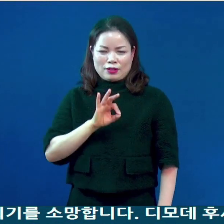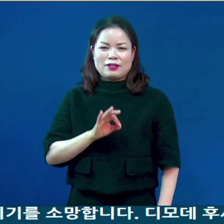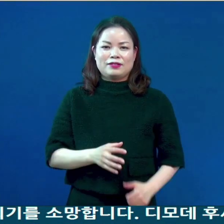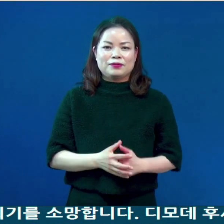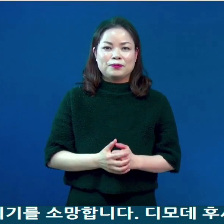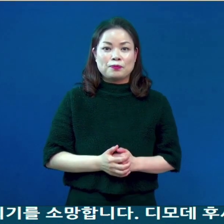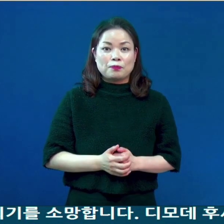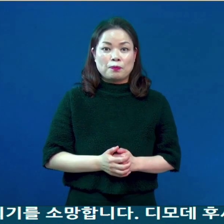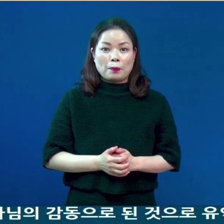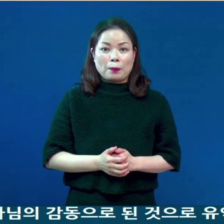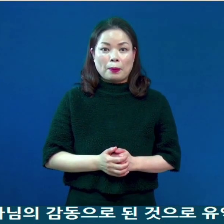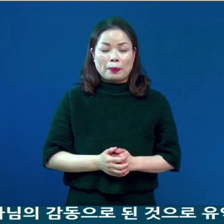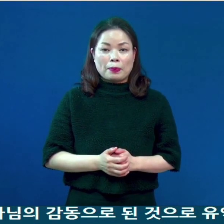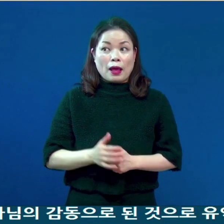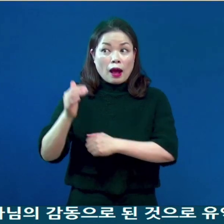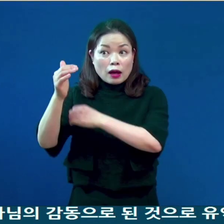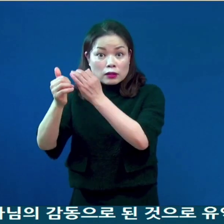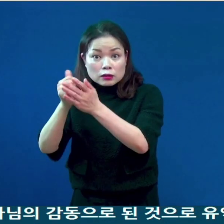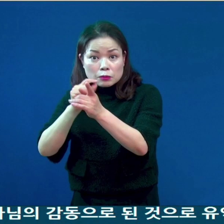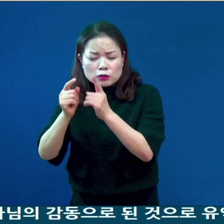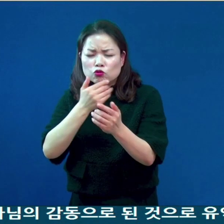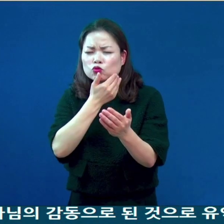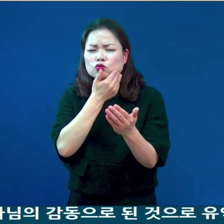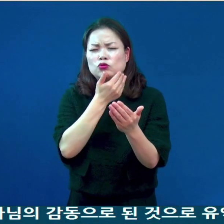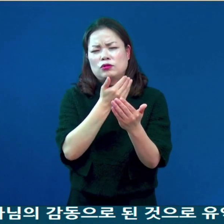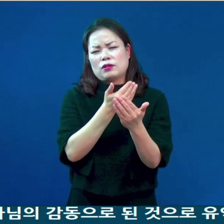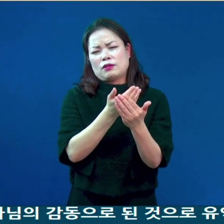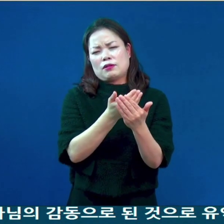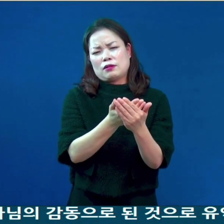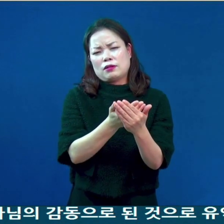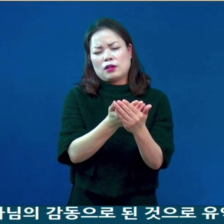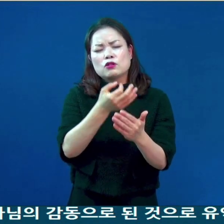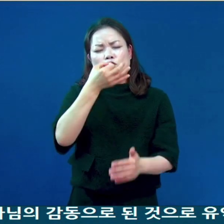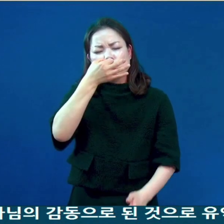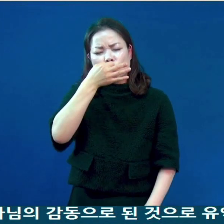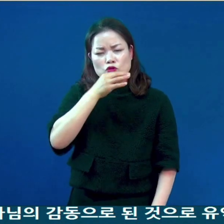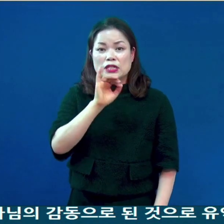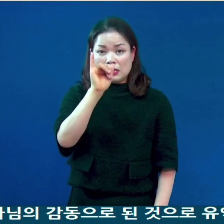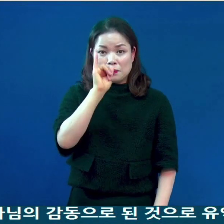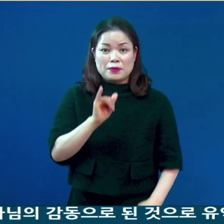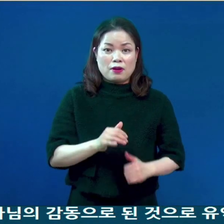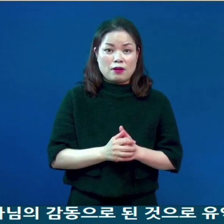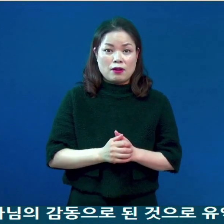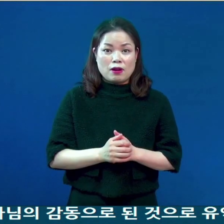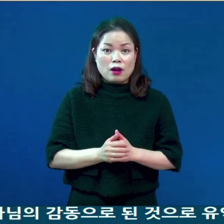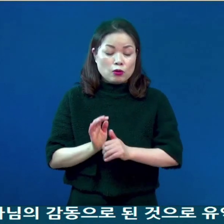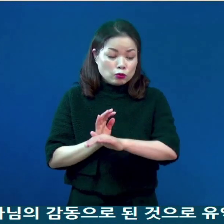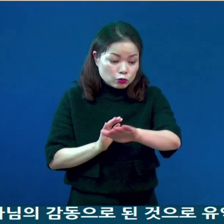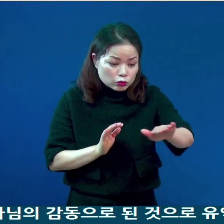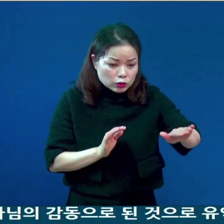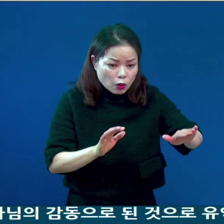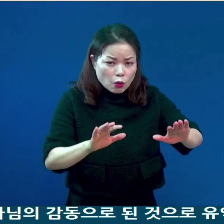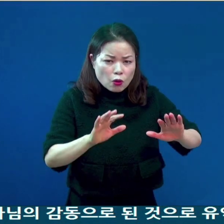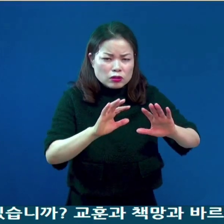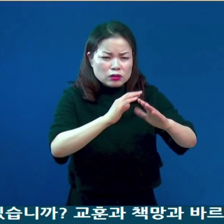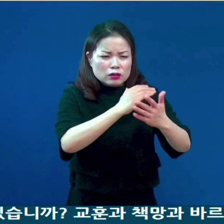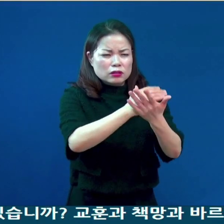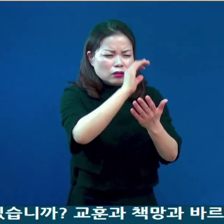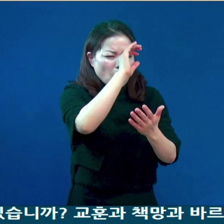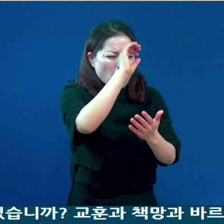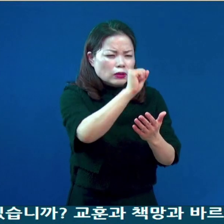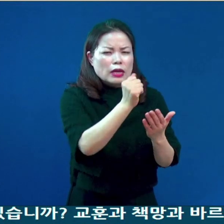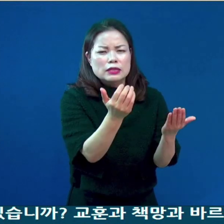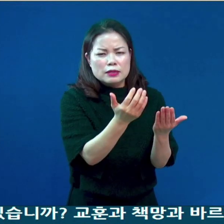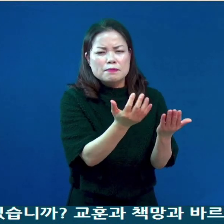유익하니. 여러분, 하나님 말씀이 귀한 것은 유익한 겁니다. 그래서 우리가 온갖 선한 일을